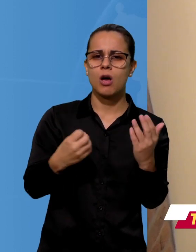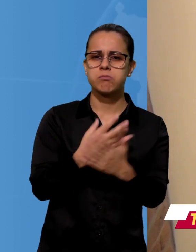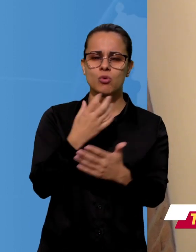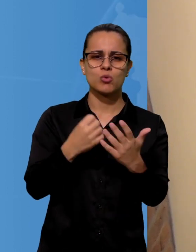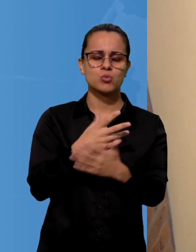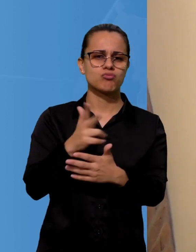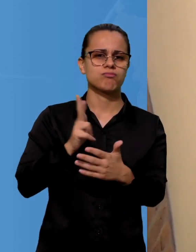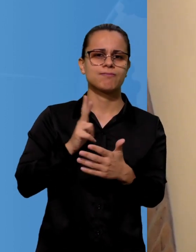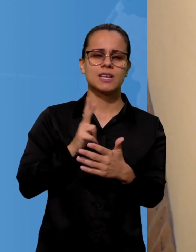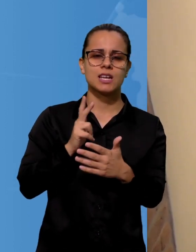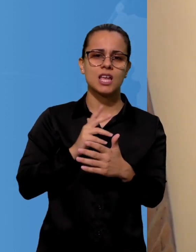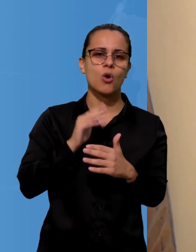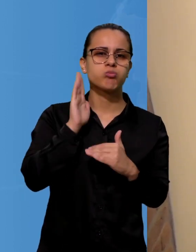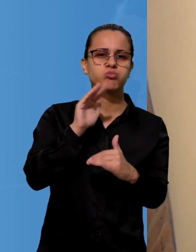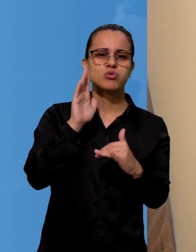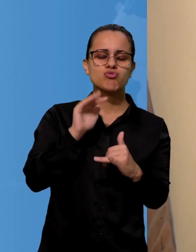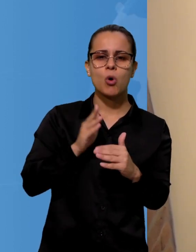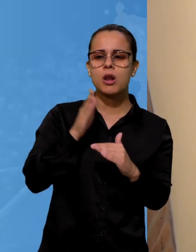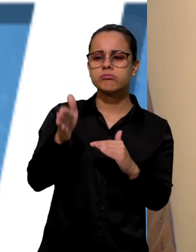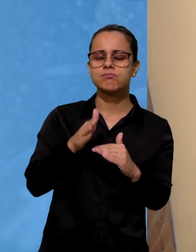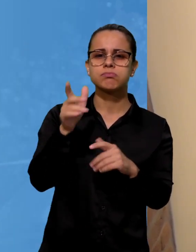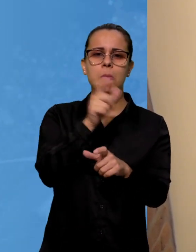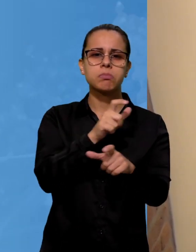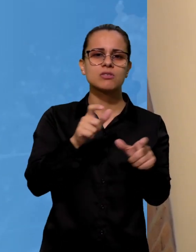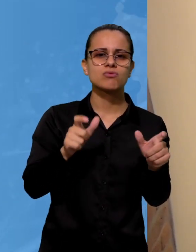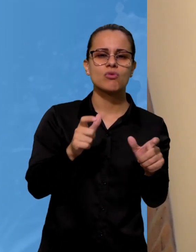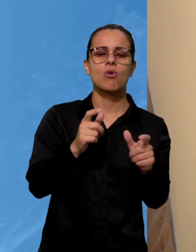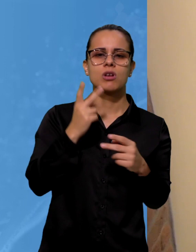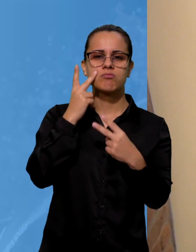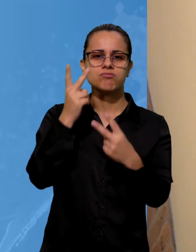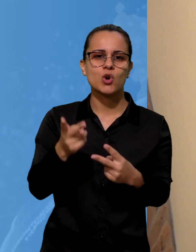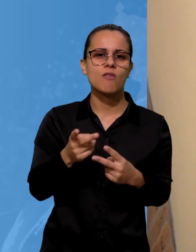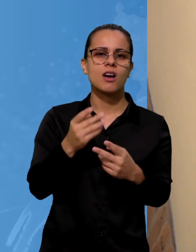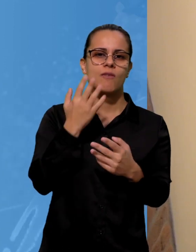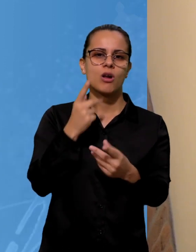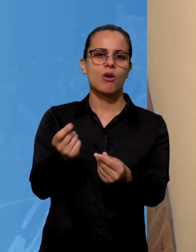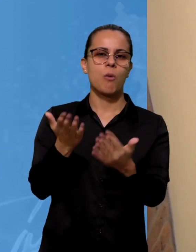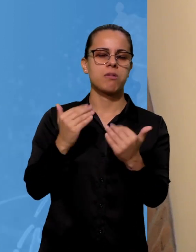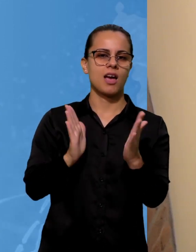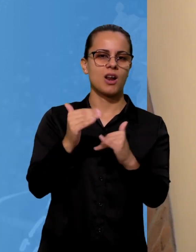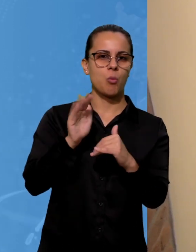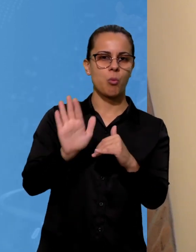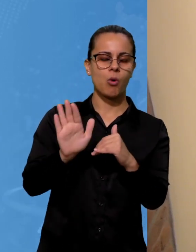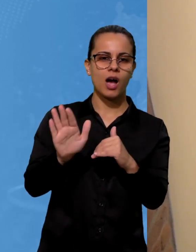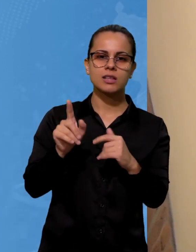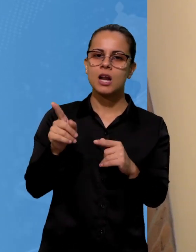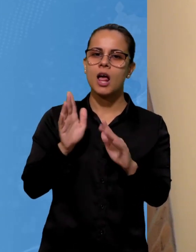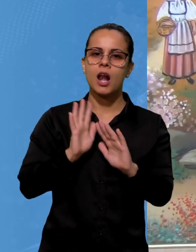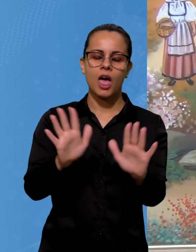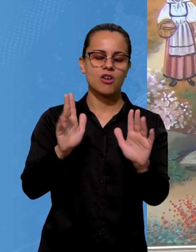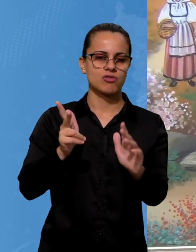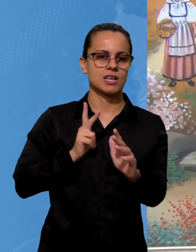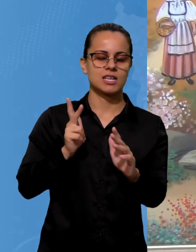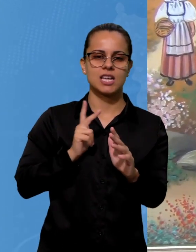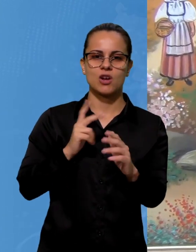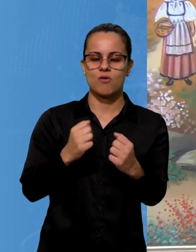dove ogni giorno c'era un viavai di collezionisti che venivano a trovarla e compravano le sue opere. Ha lasciato un patrimonio immenso.